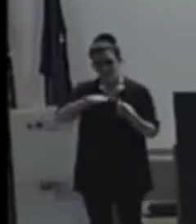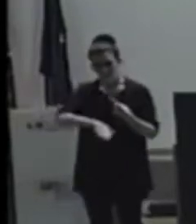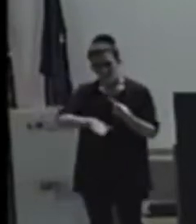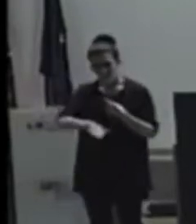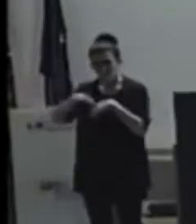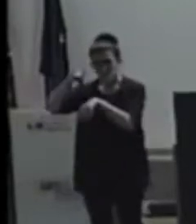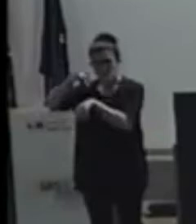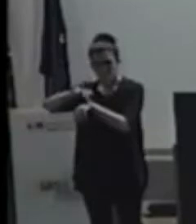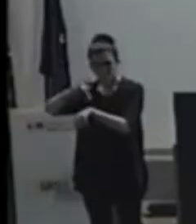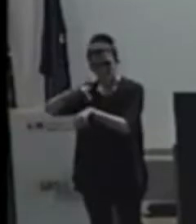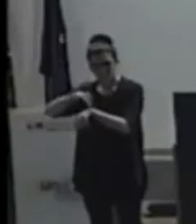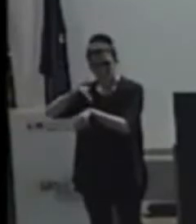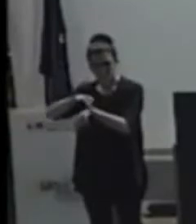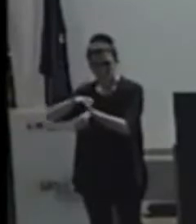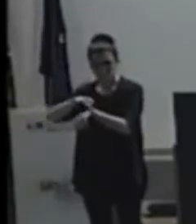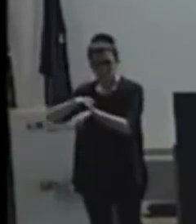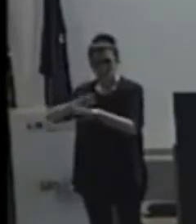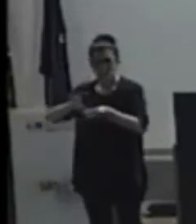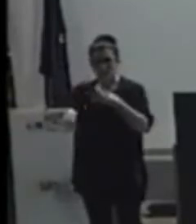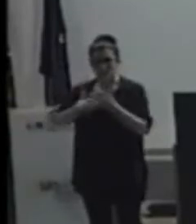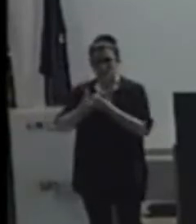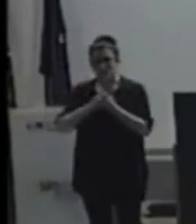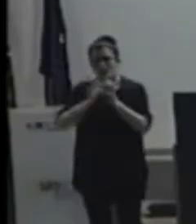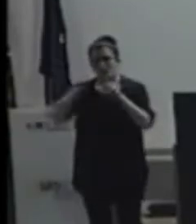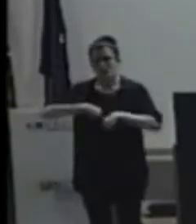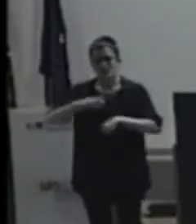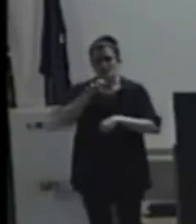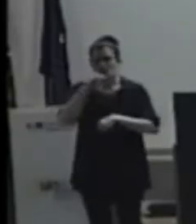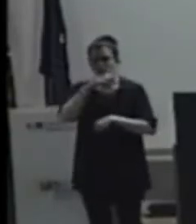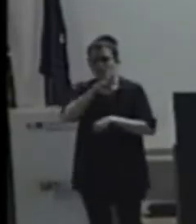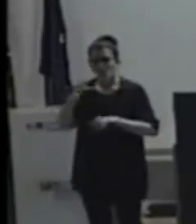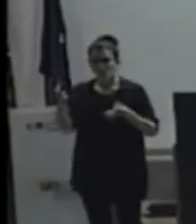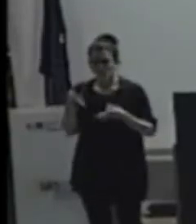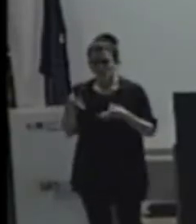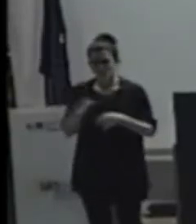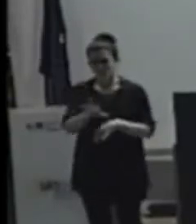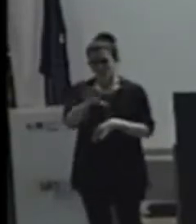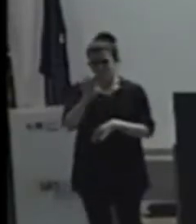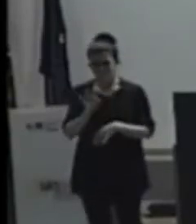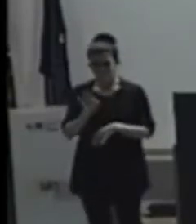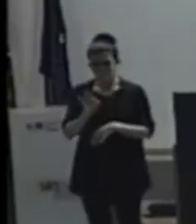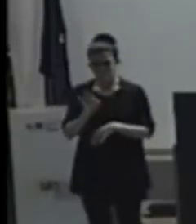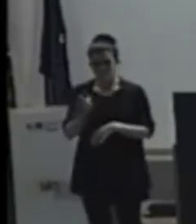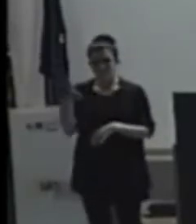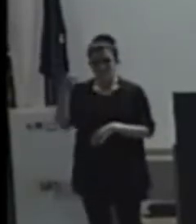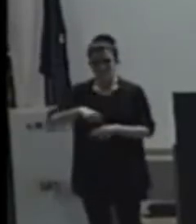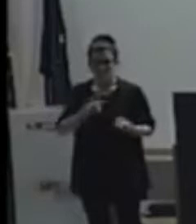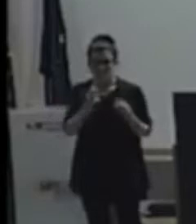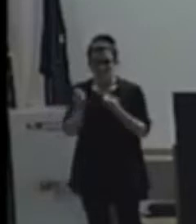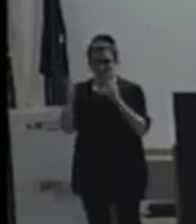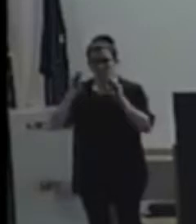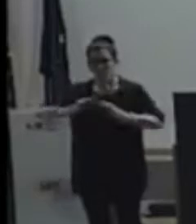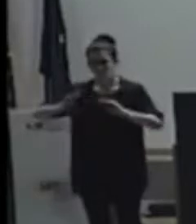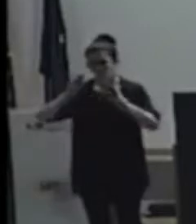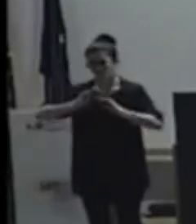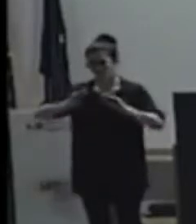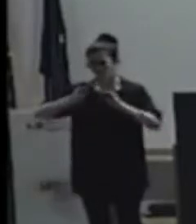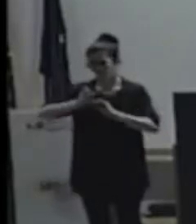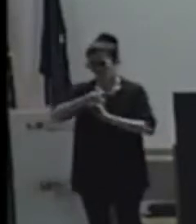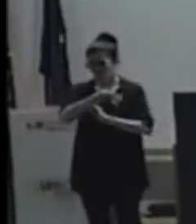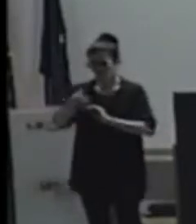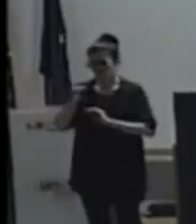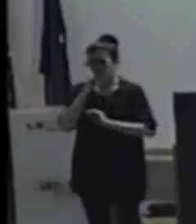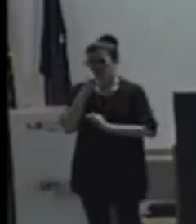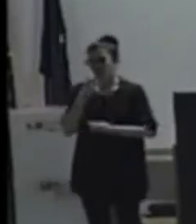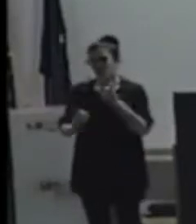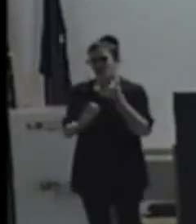médico, para tomar la decisión de cuál sería el mejor. Y con la información adecuada, porque a veces nos faltan datos y nos lanzamos a